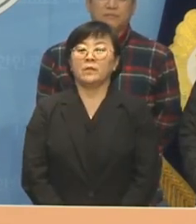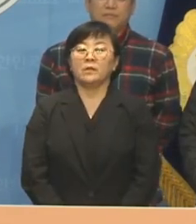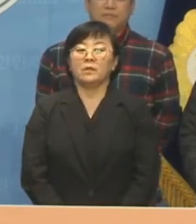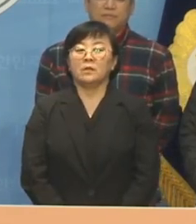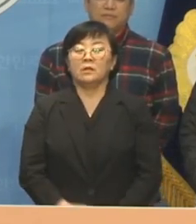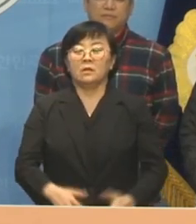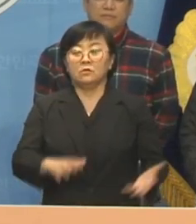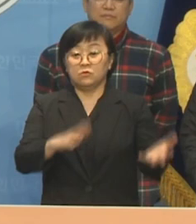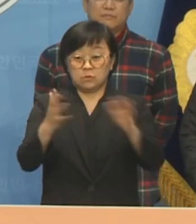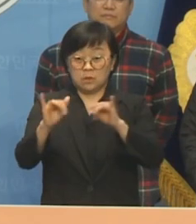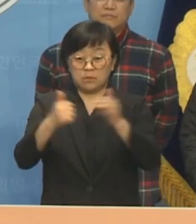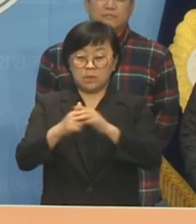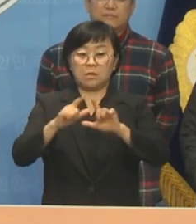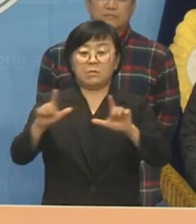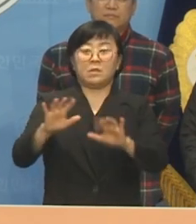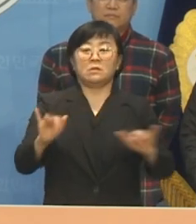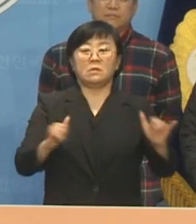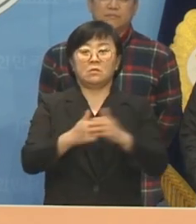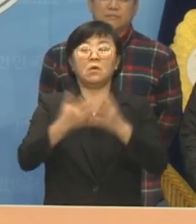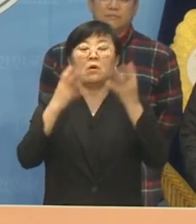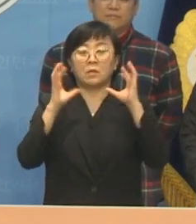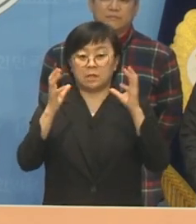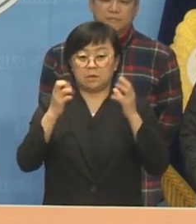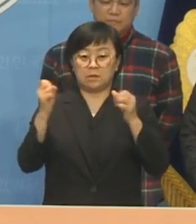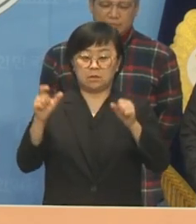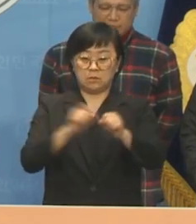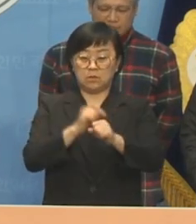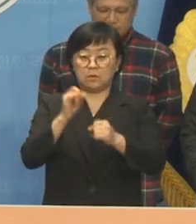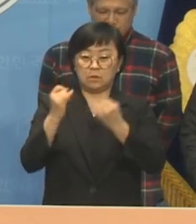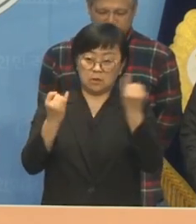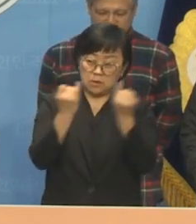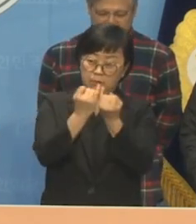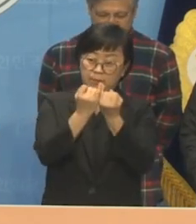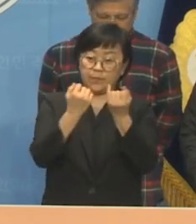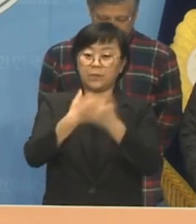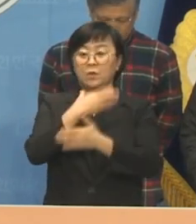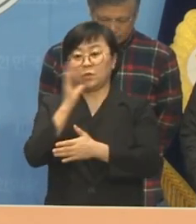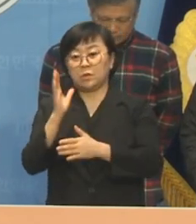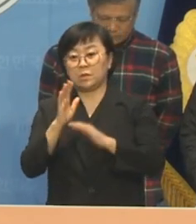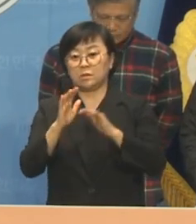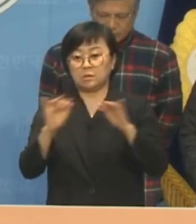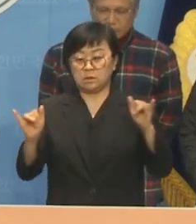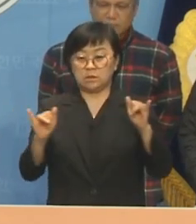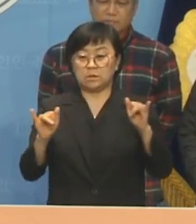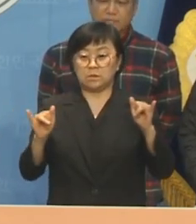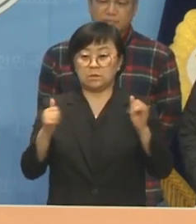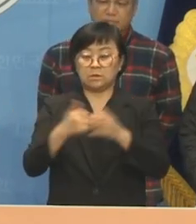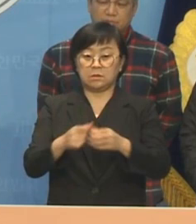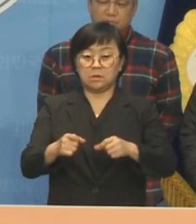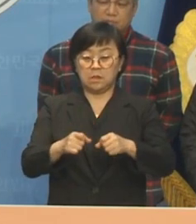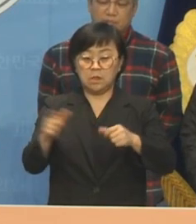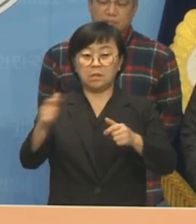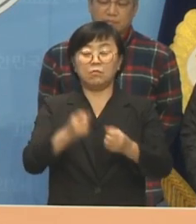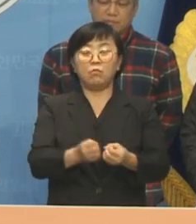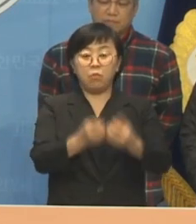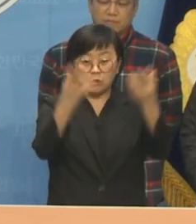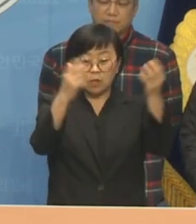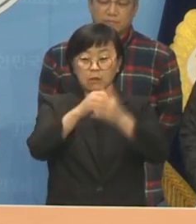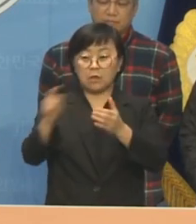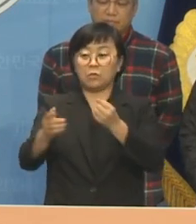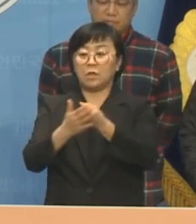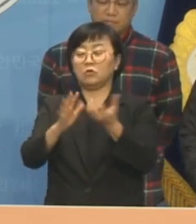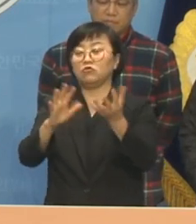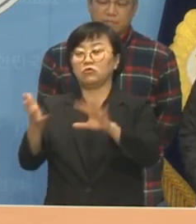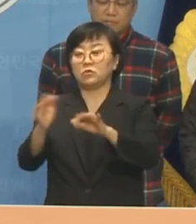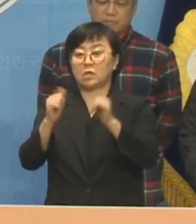희생자 대부분이 민간인, 특히 어린이, 여성, 노인 등 확산탄을 논산에서 생산하는 것을